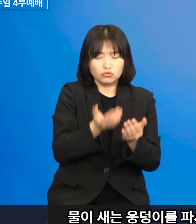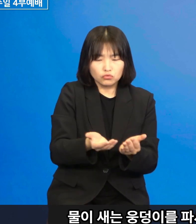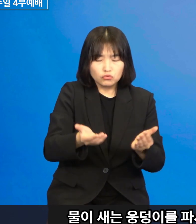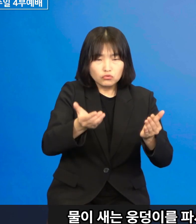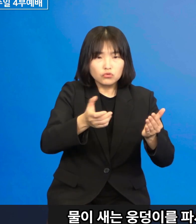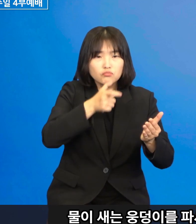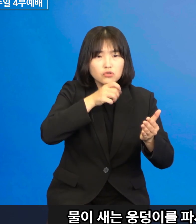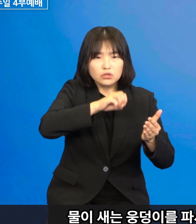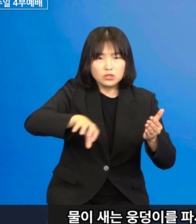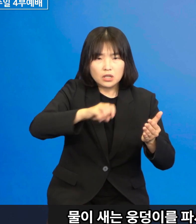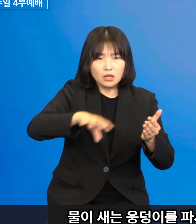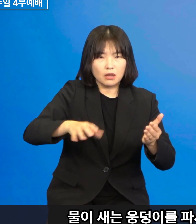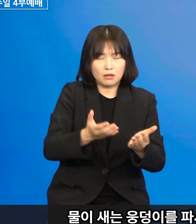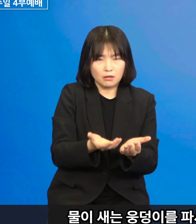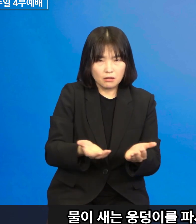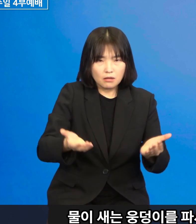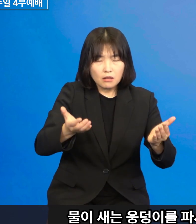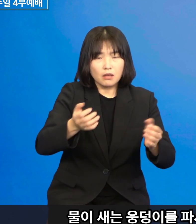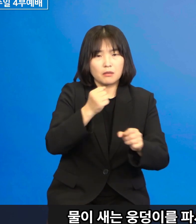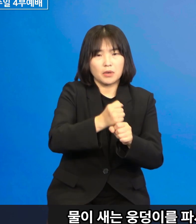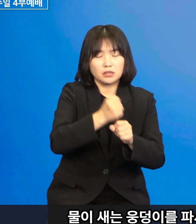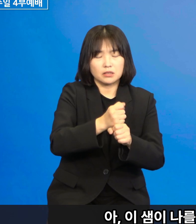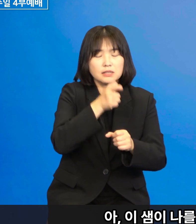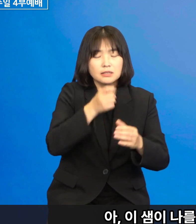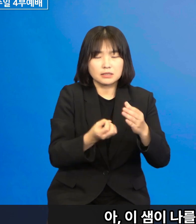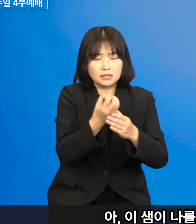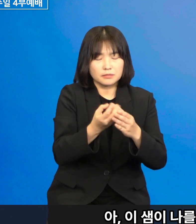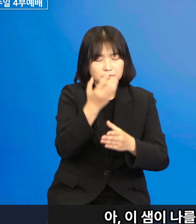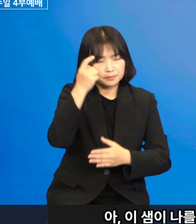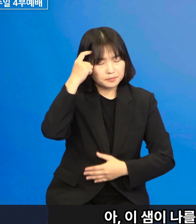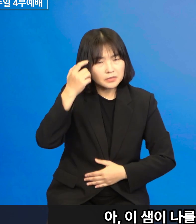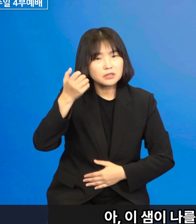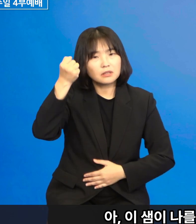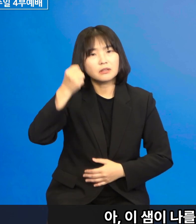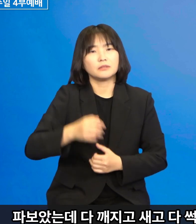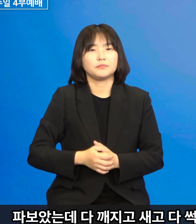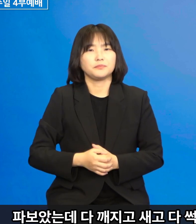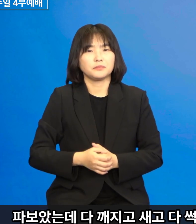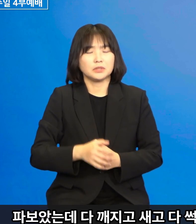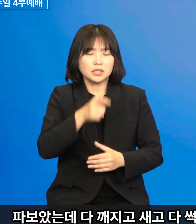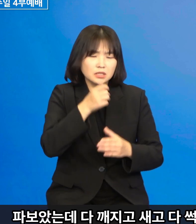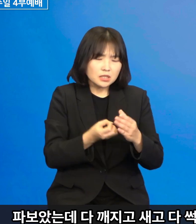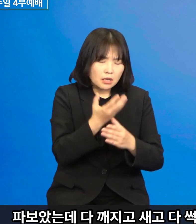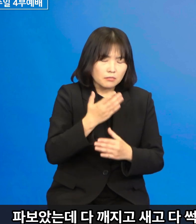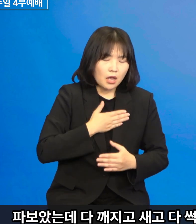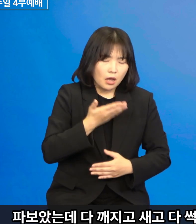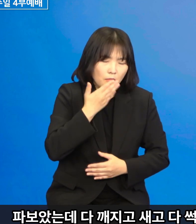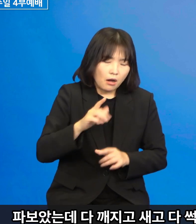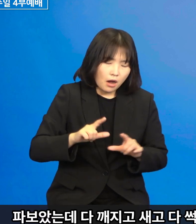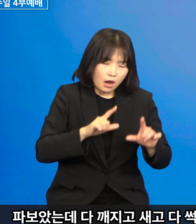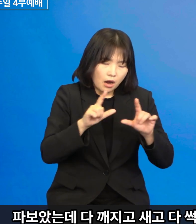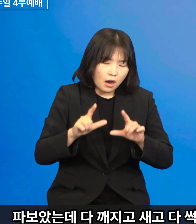새는 웅덩이를 파서 거기에 샘으로 삼은 것이다. 아, 이 샘이 나를 먹여 살릴 줄 알았는데 다 보내 거기 다 깨지고